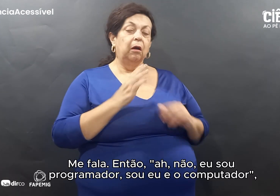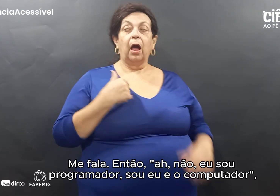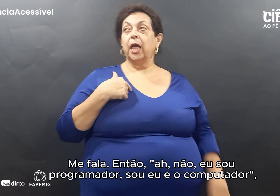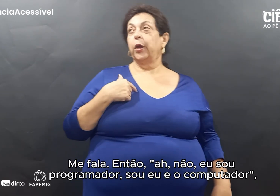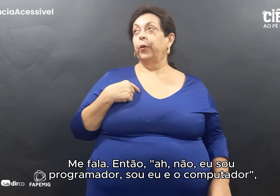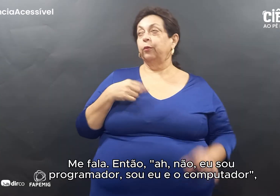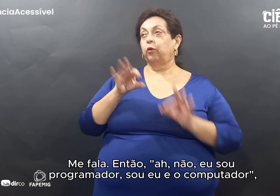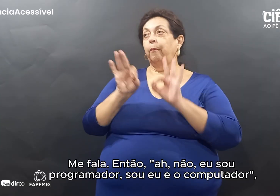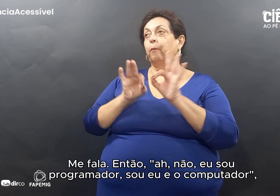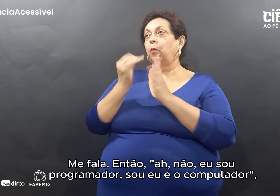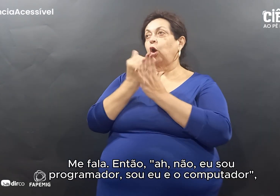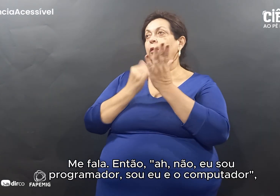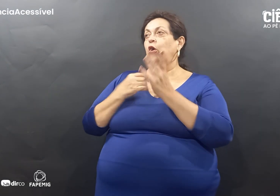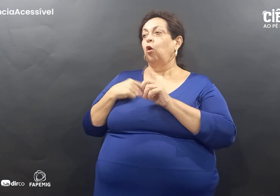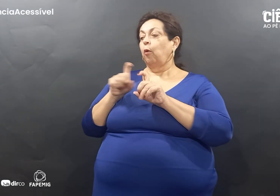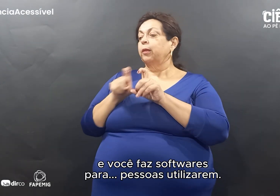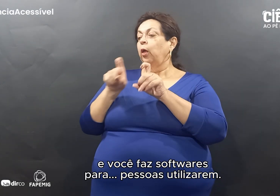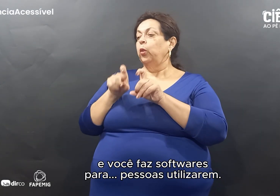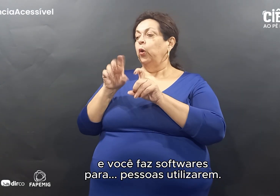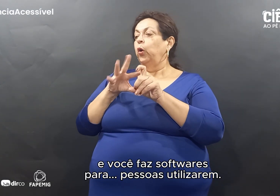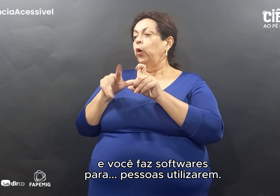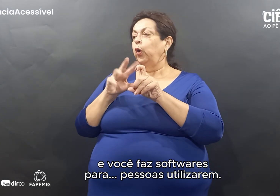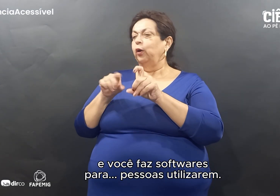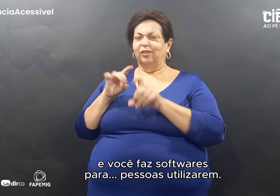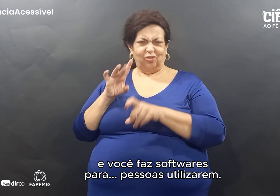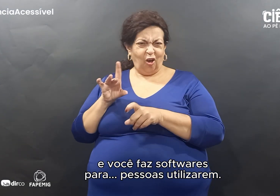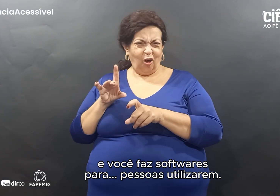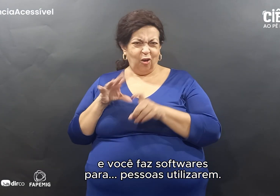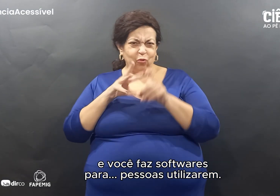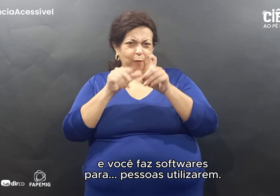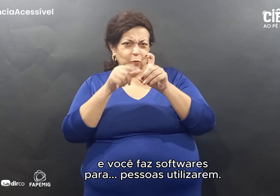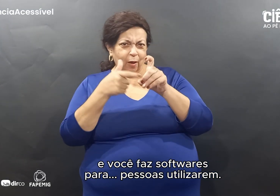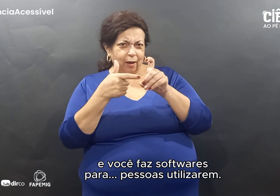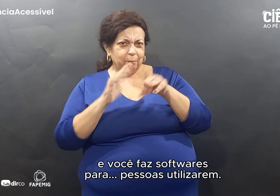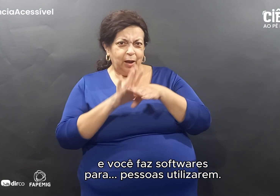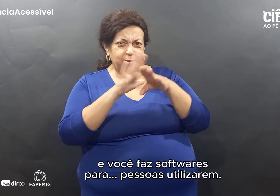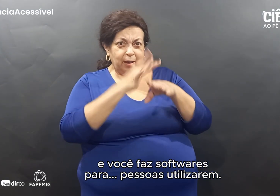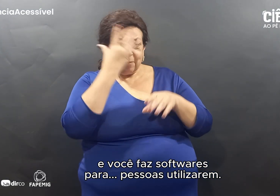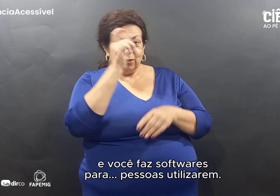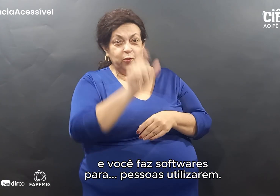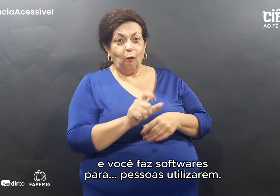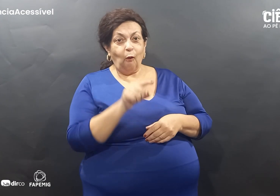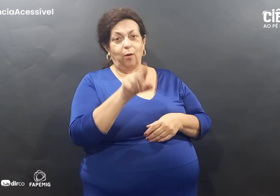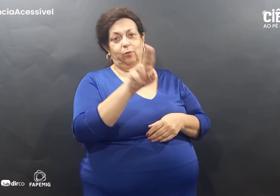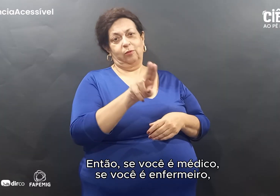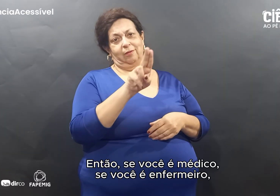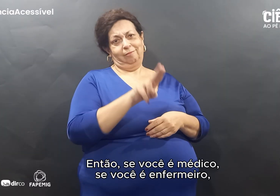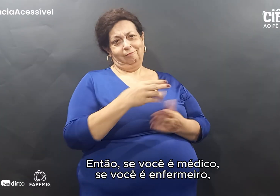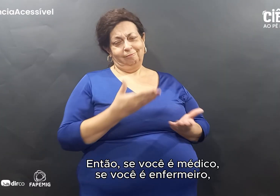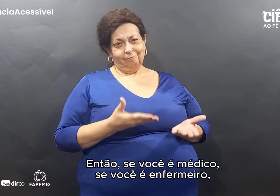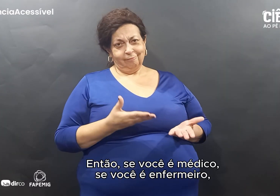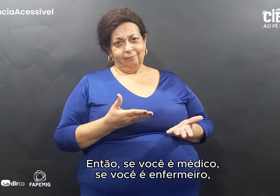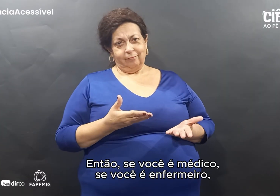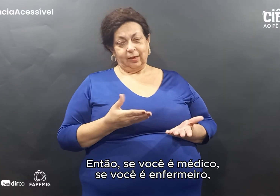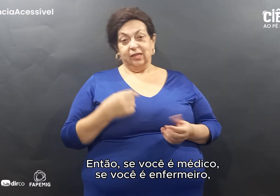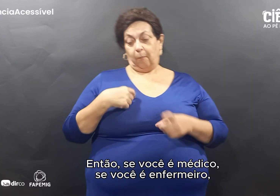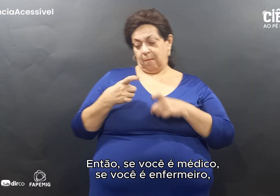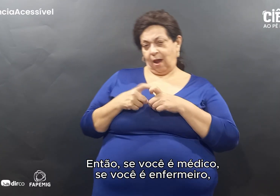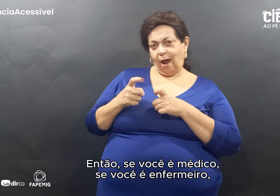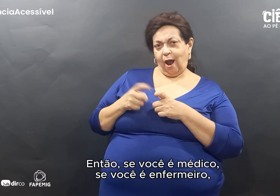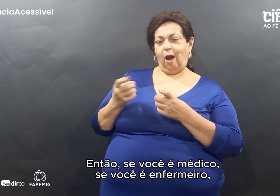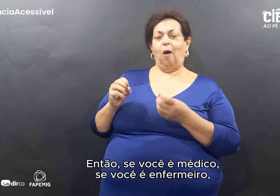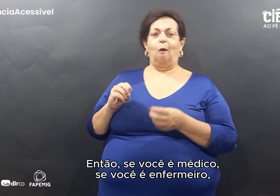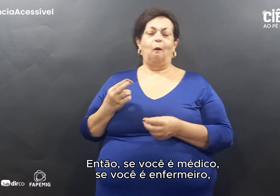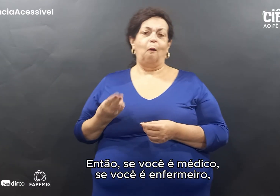eu sou programador, sou eu e o computador, e você faz softwares para pessoas utilizarem. Então, se você é médico,